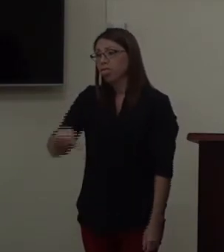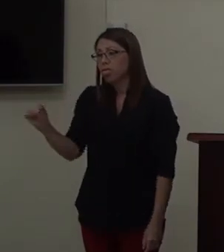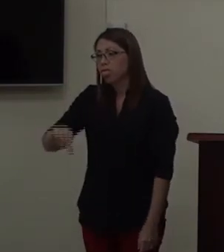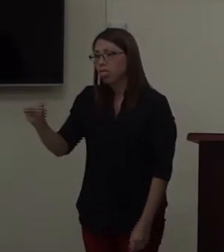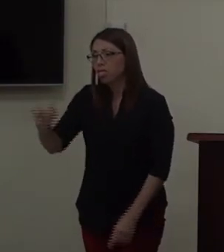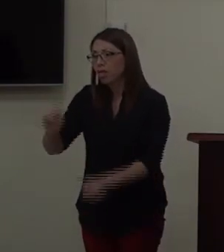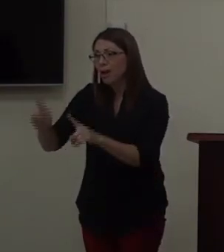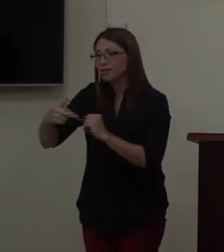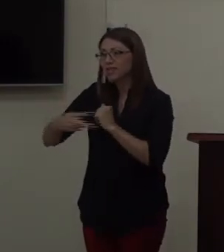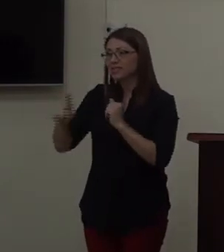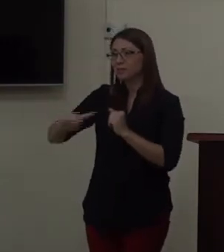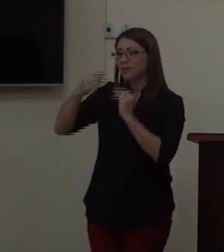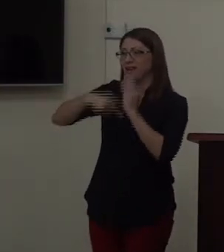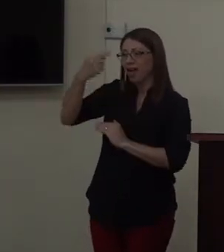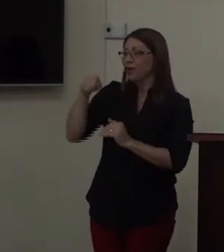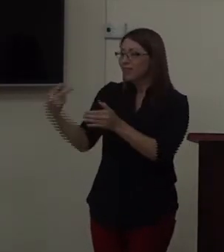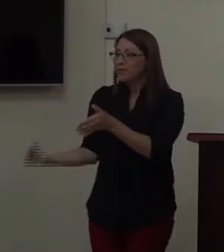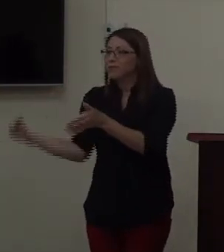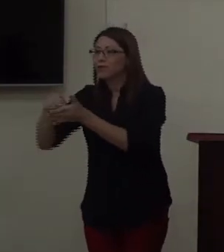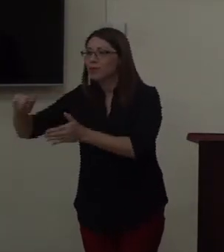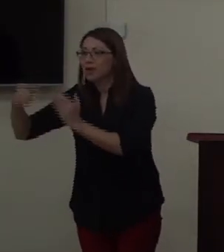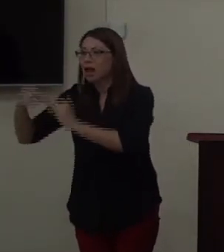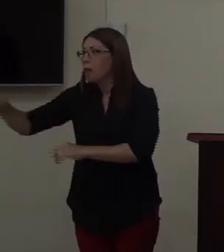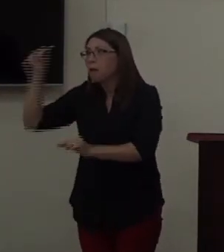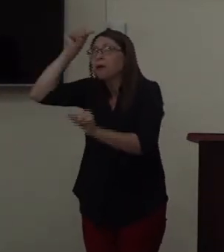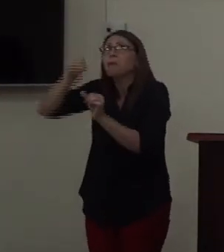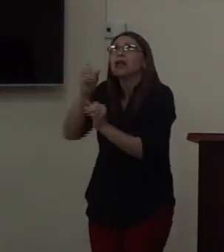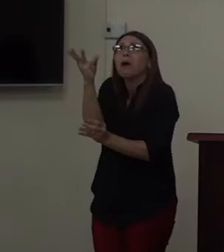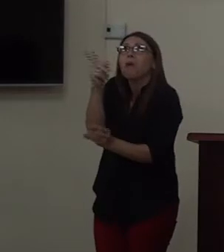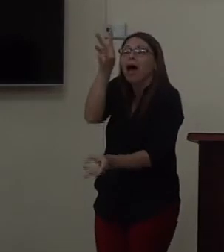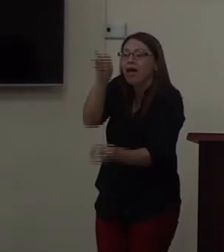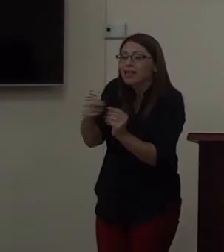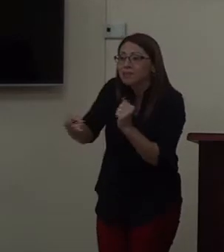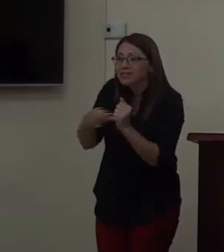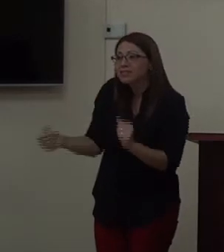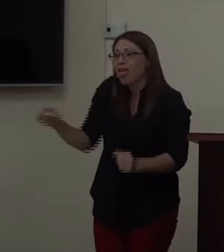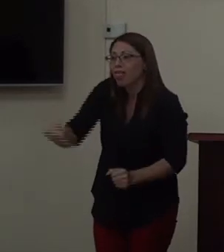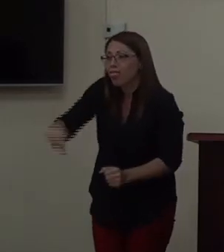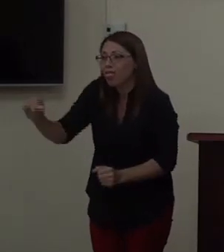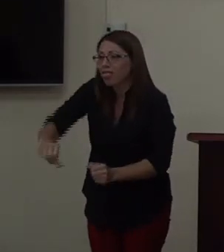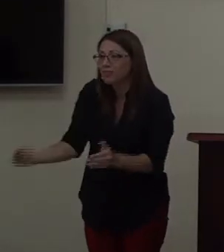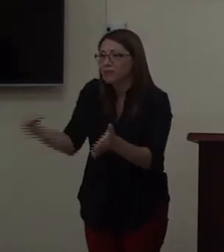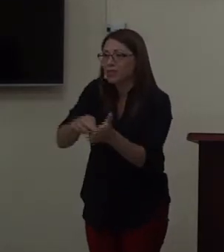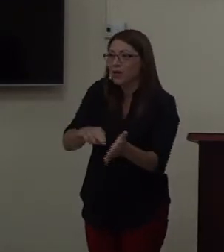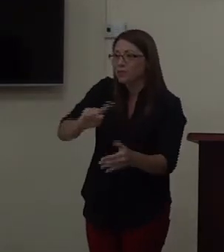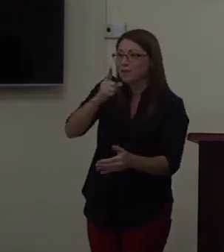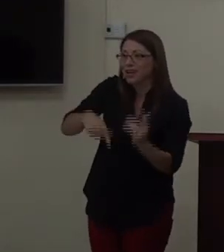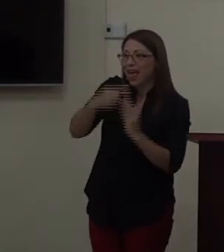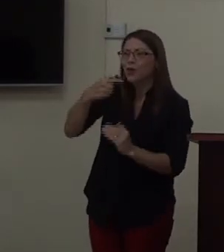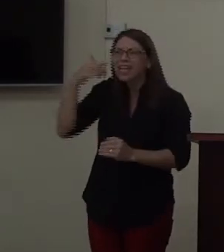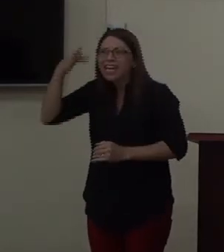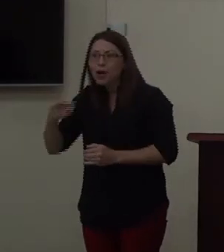grado, en primer grado ya no se perdió la cuenta de cuántas veces en primer grado, y yo creo que dos veces en sexto grado,